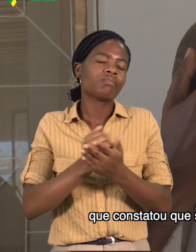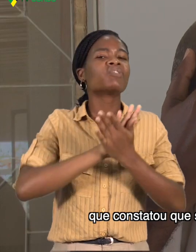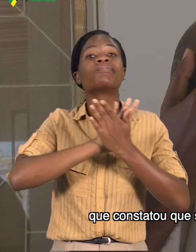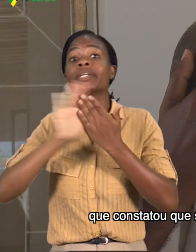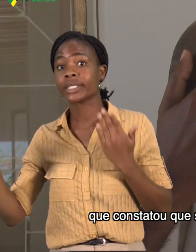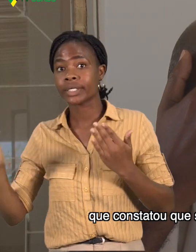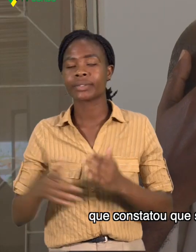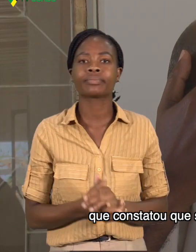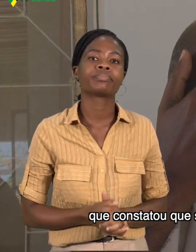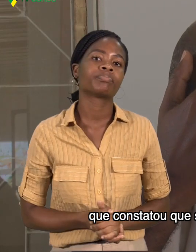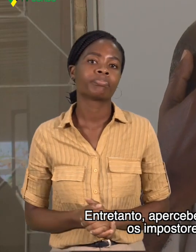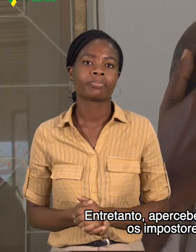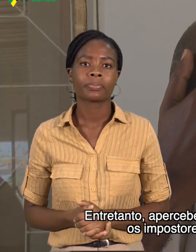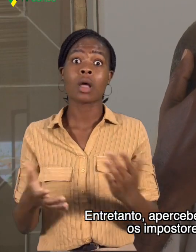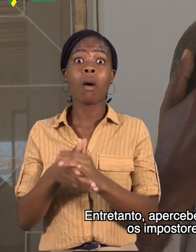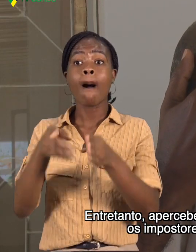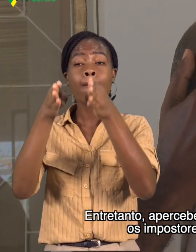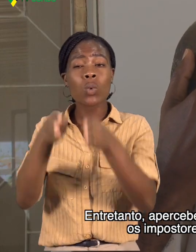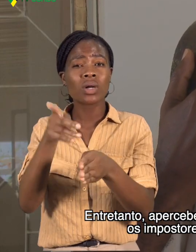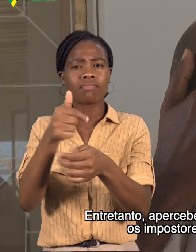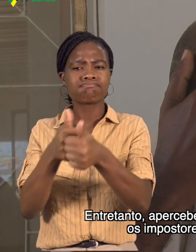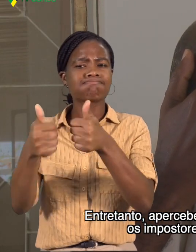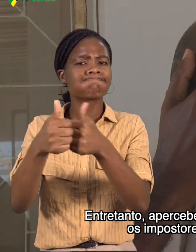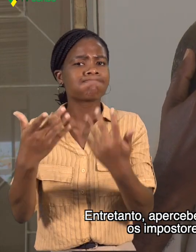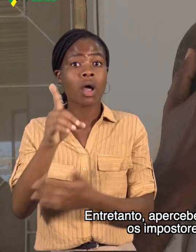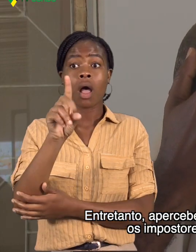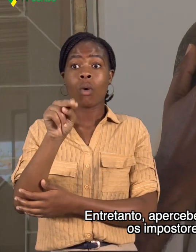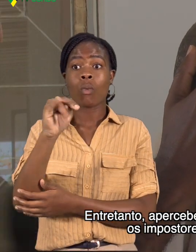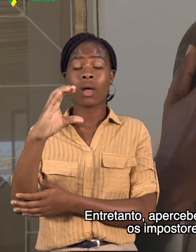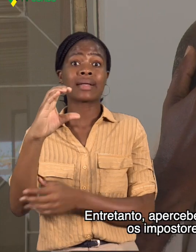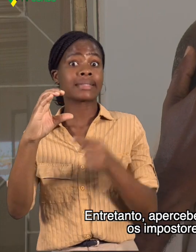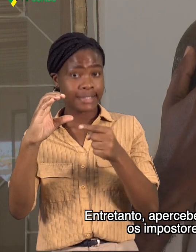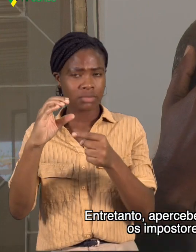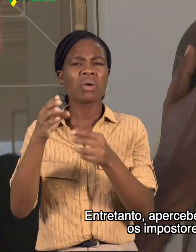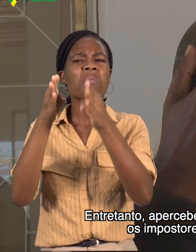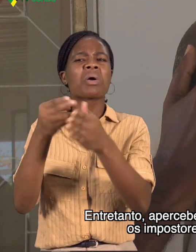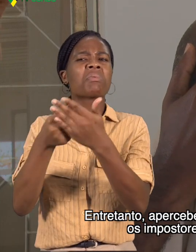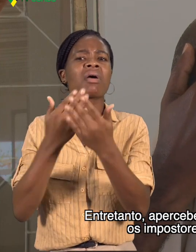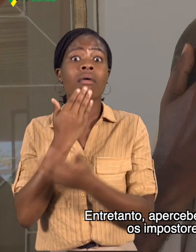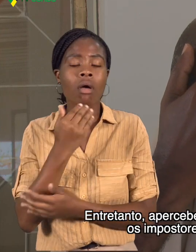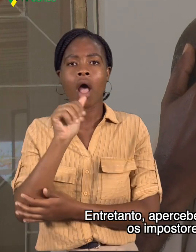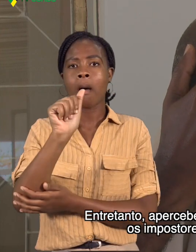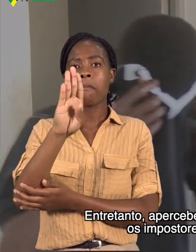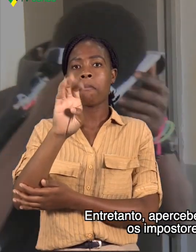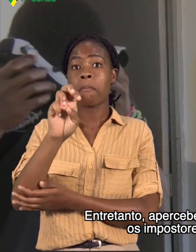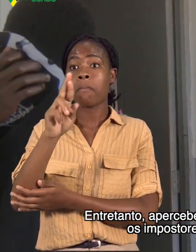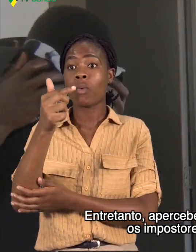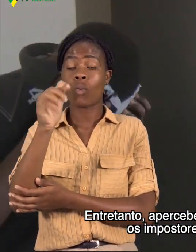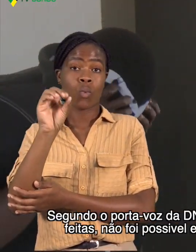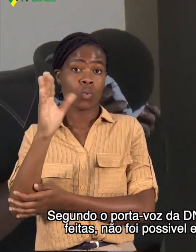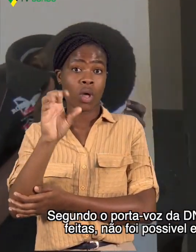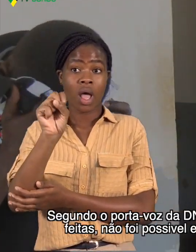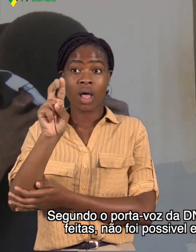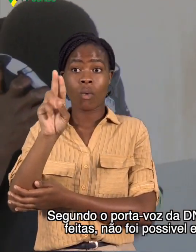tratava de comprobativos falsos. Entretanto, apercebendo-se da demora no atendimento, os impostores abandonaram os